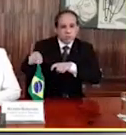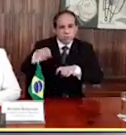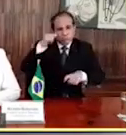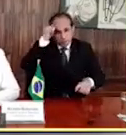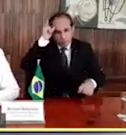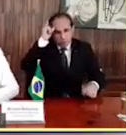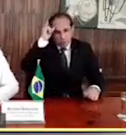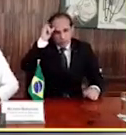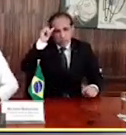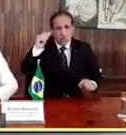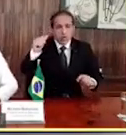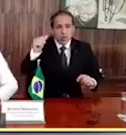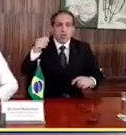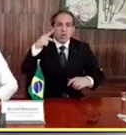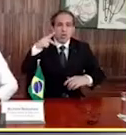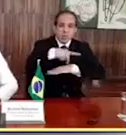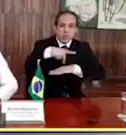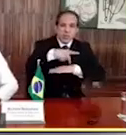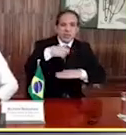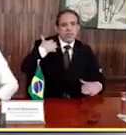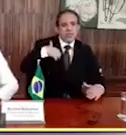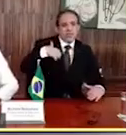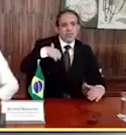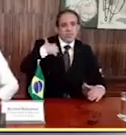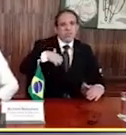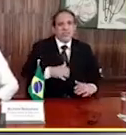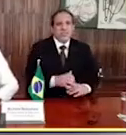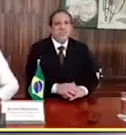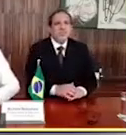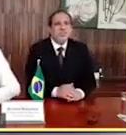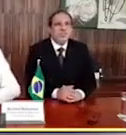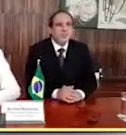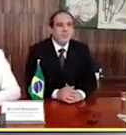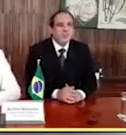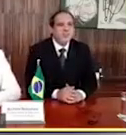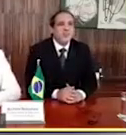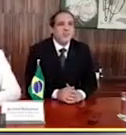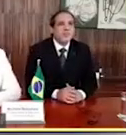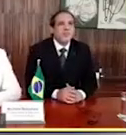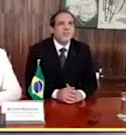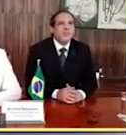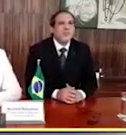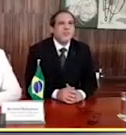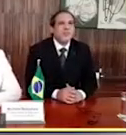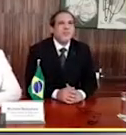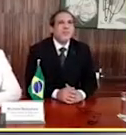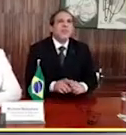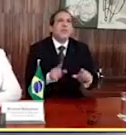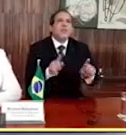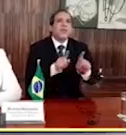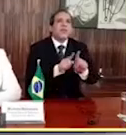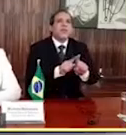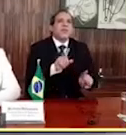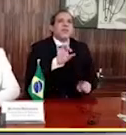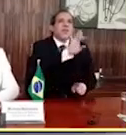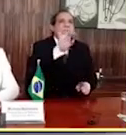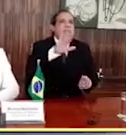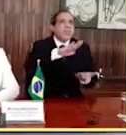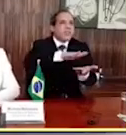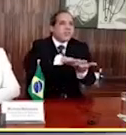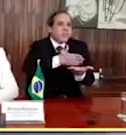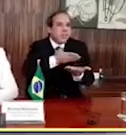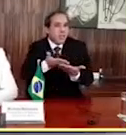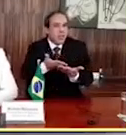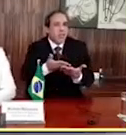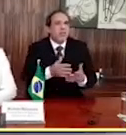Así como a la presidenta del Instituto Nacional de Tecnología Agropecuaria de Argentina. Aos nossos intérpretes. A